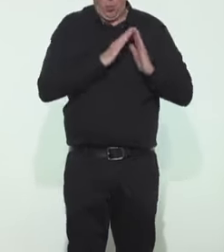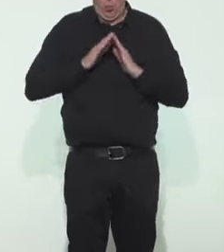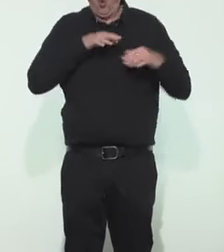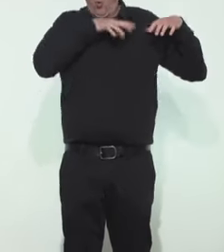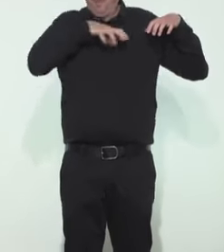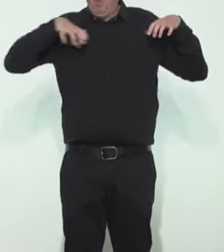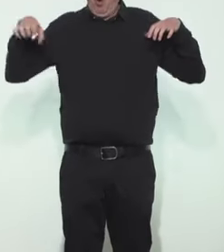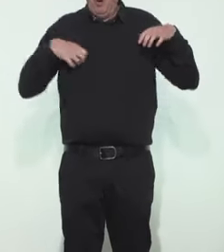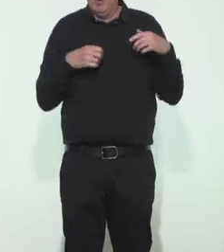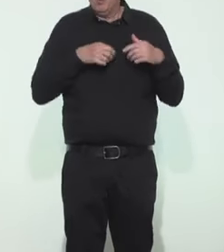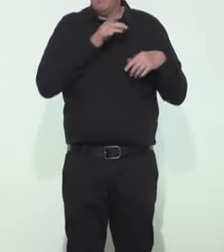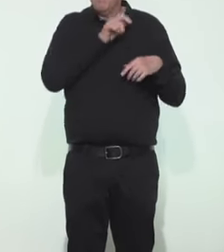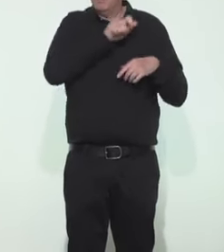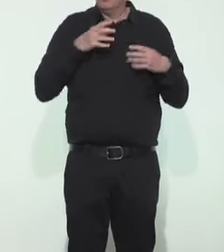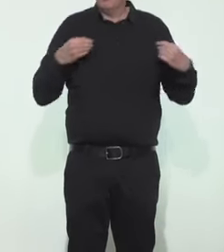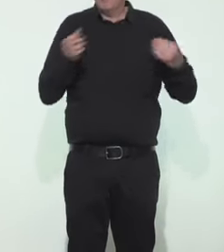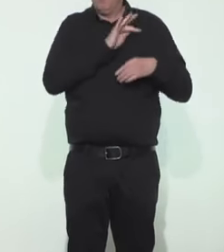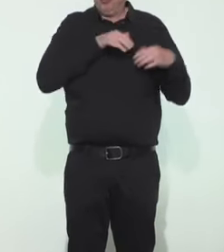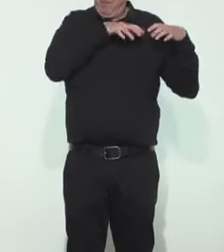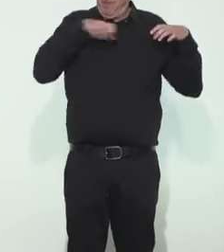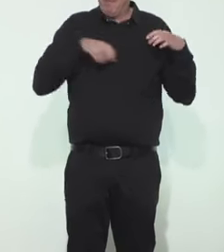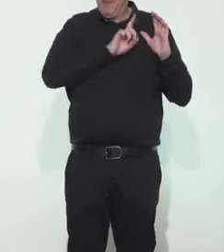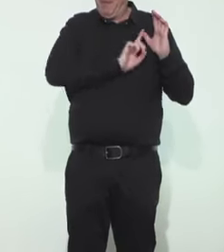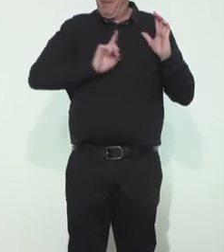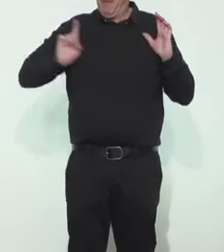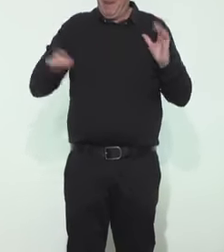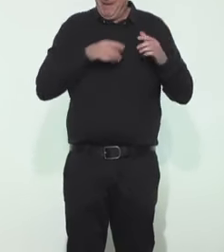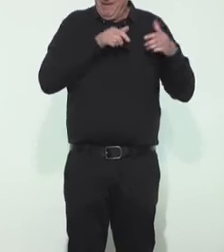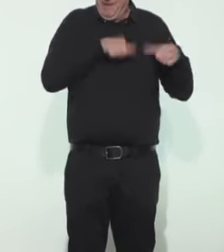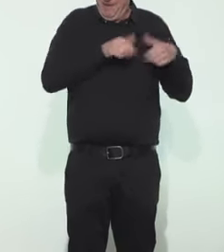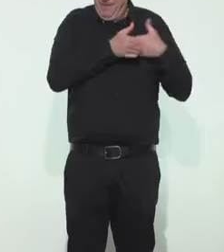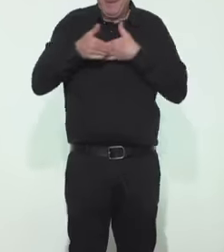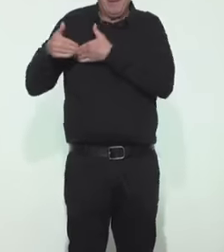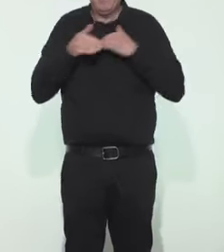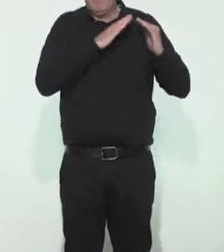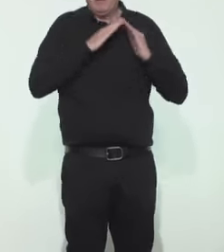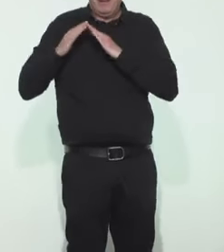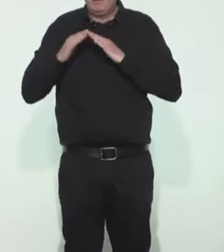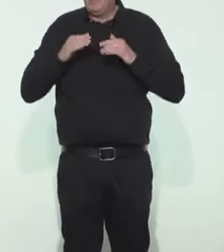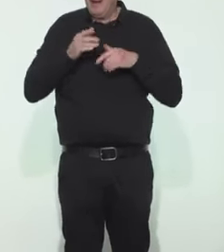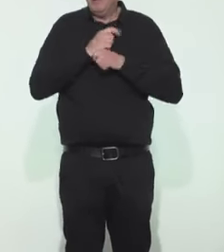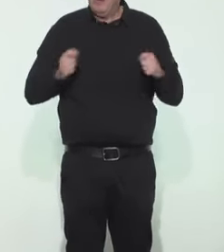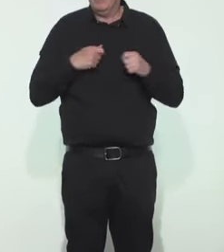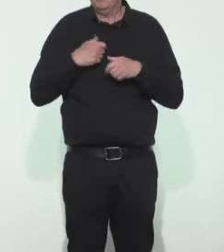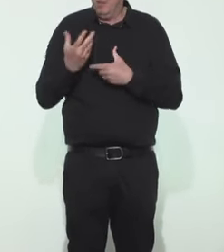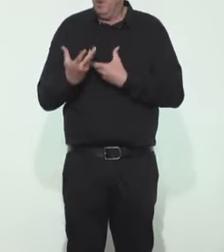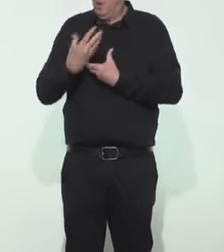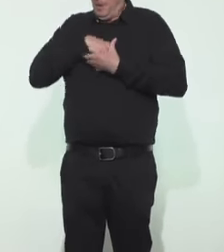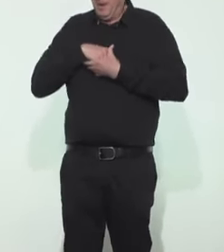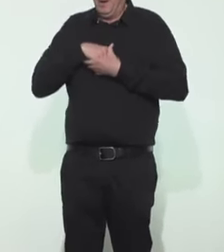que les français respectent et puisque nous savons qu'il ya la phase d'incubation la phase clinique et la face d'aggravation nous sommes maintenant